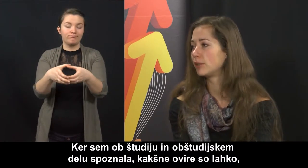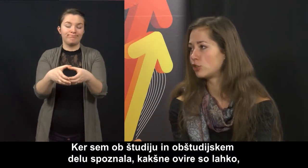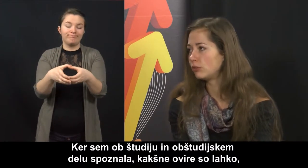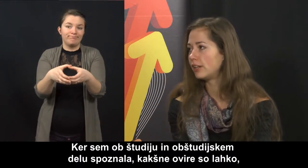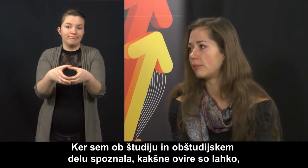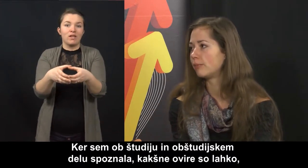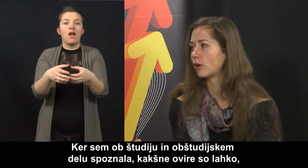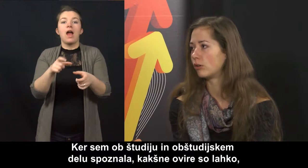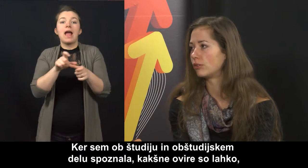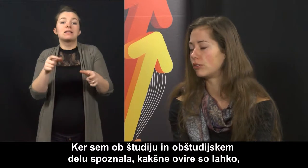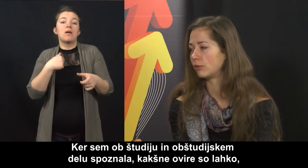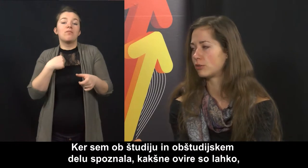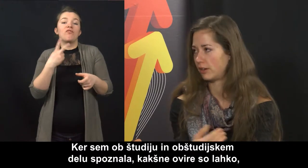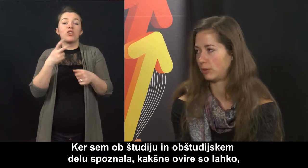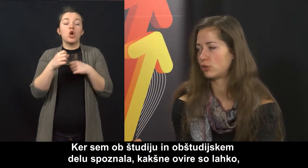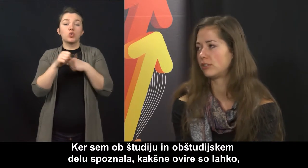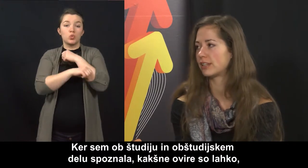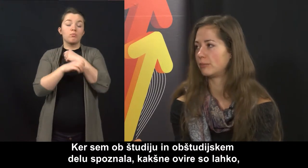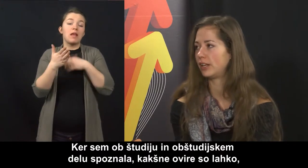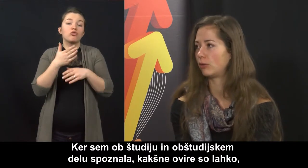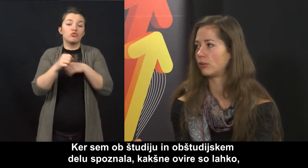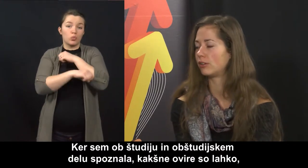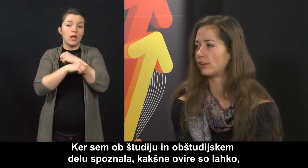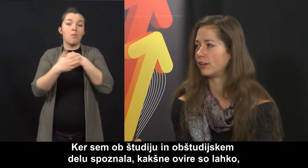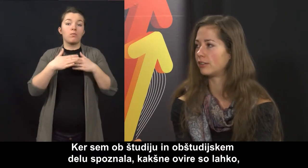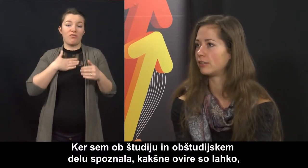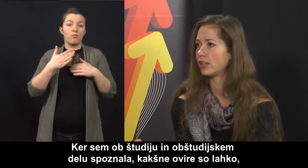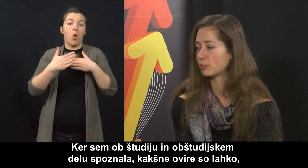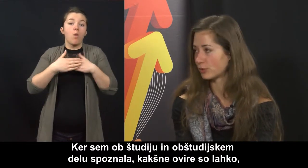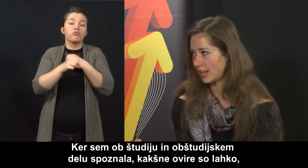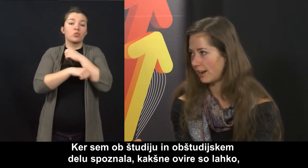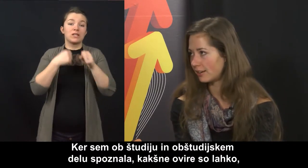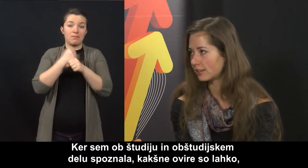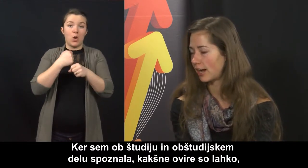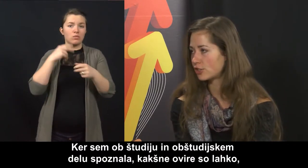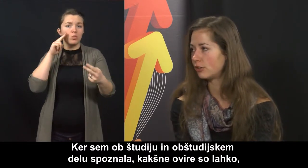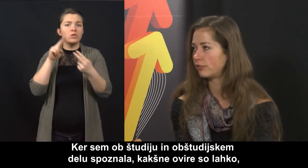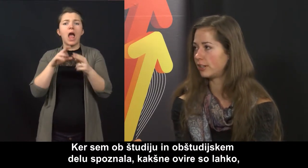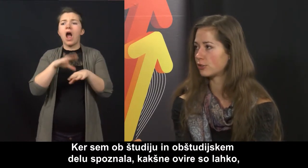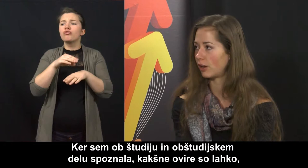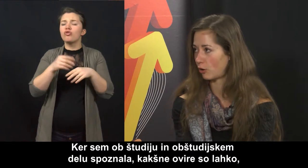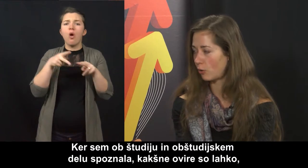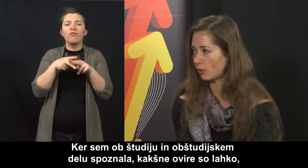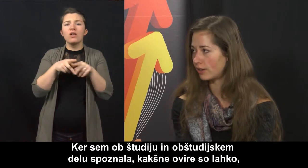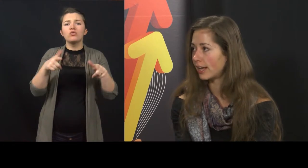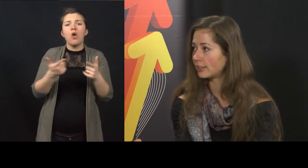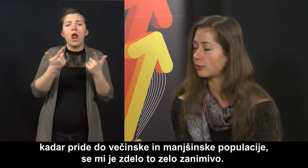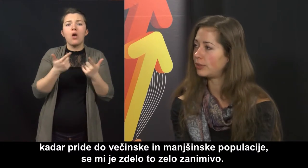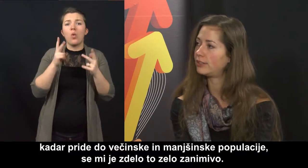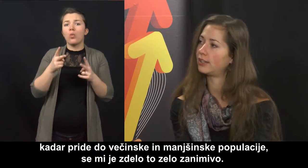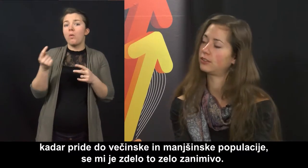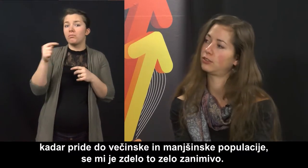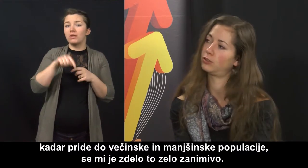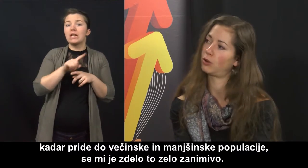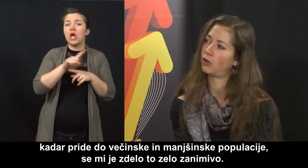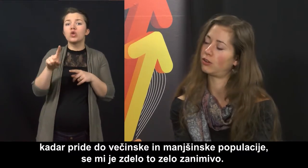ker sem med študijem, kot ob svojem obštudijskem delu, spoznala, kakšne ovire so lahko, kadar